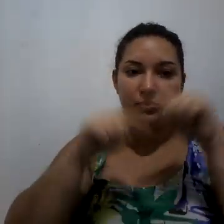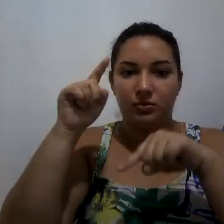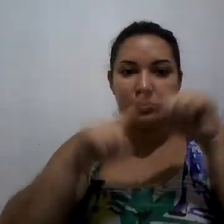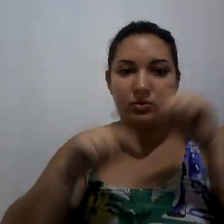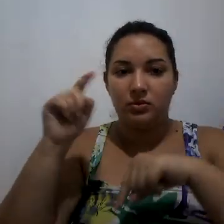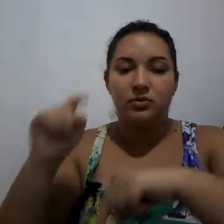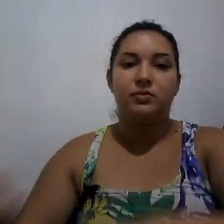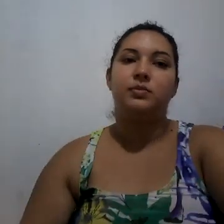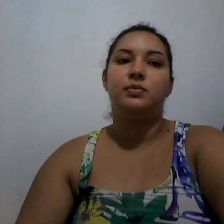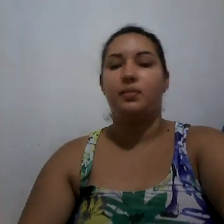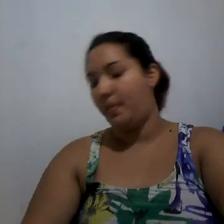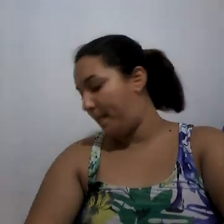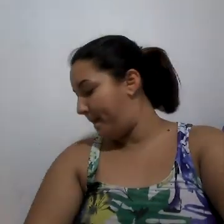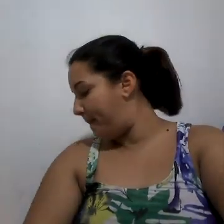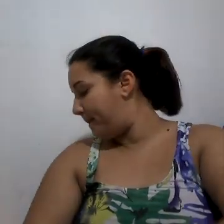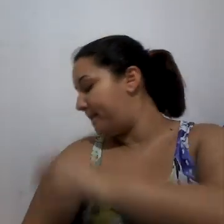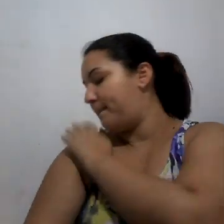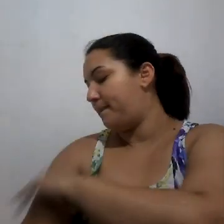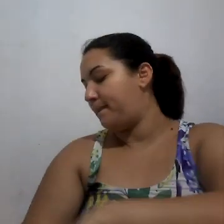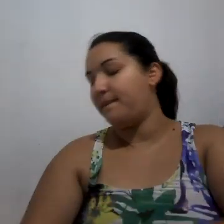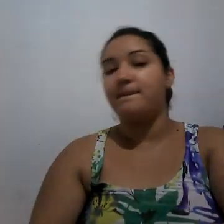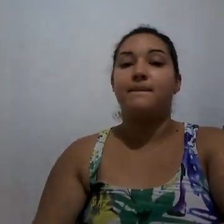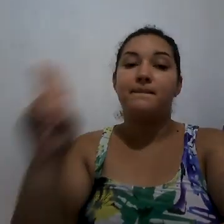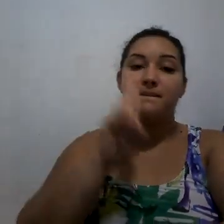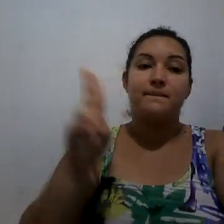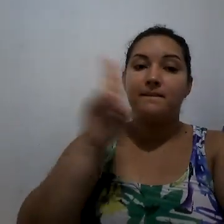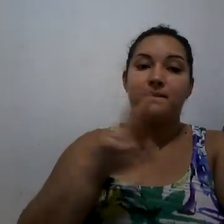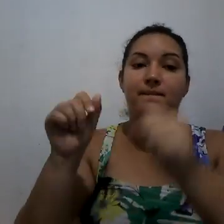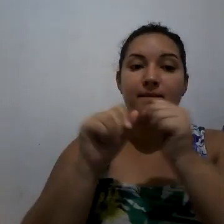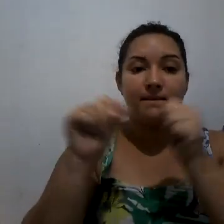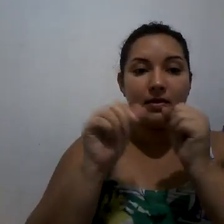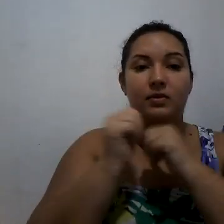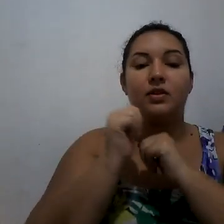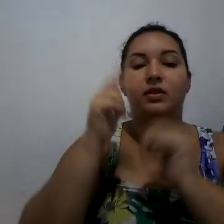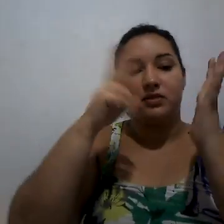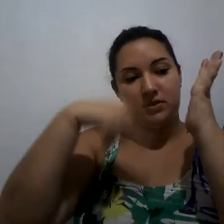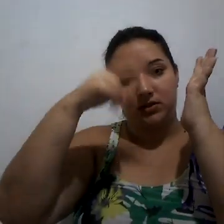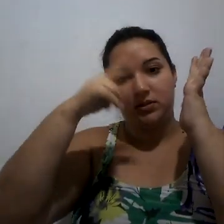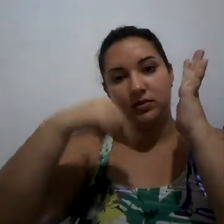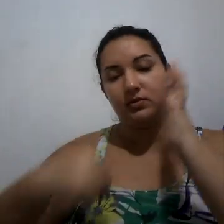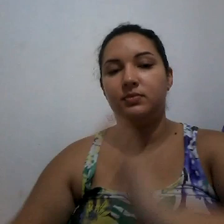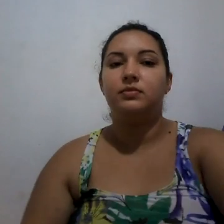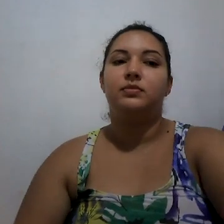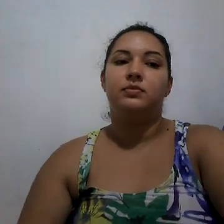que a gente vai utilizar para fazer a análise, que é o que a gente vai utilizar, ok?